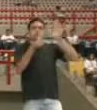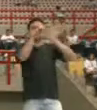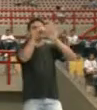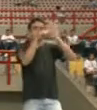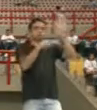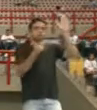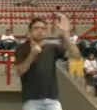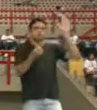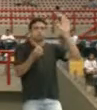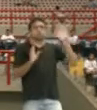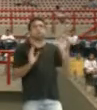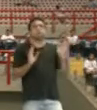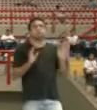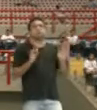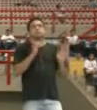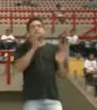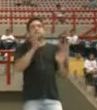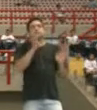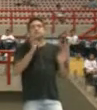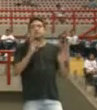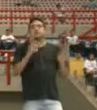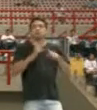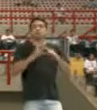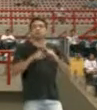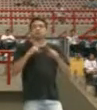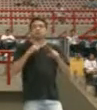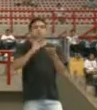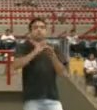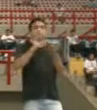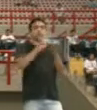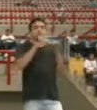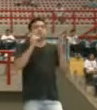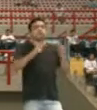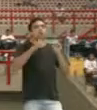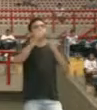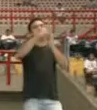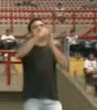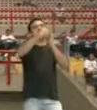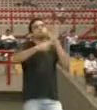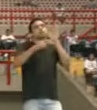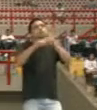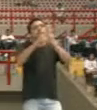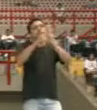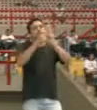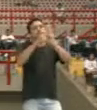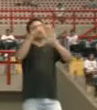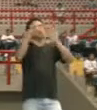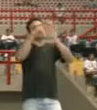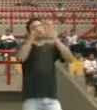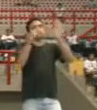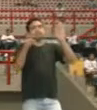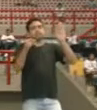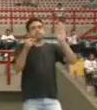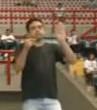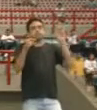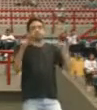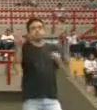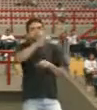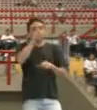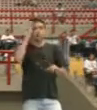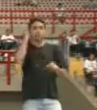linhas. Pessoal, Diego, é porque tem no livrinho que eu posso fazer até uma redação com 7 linhas. Você acha que com